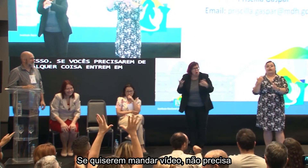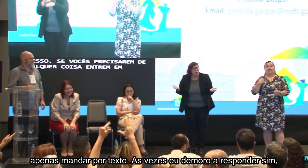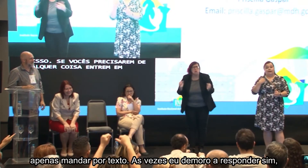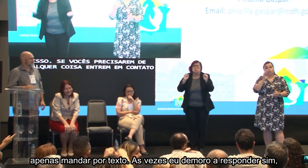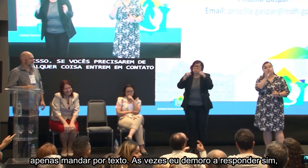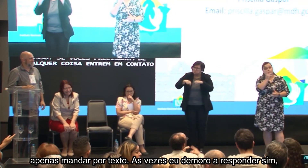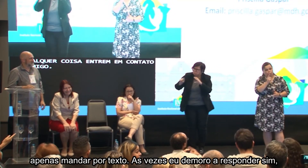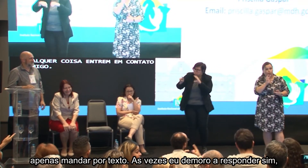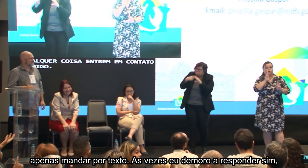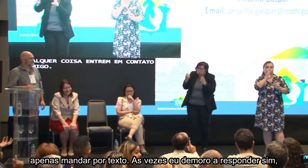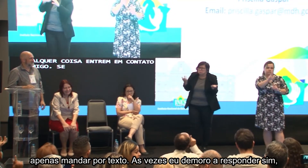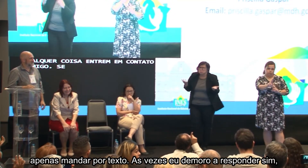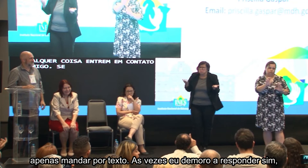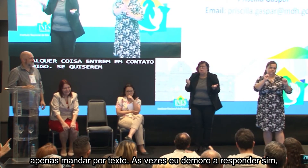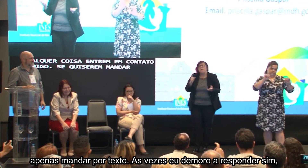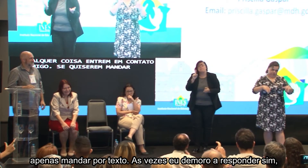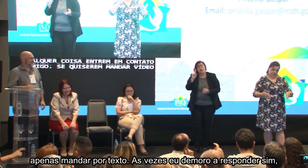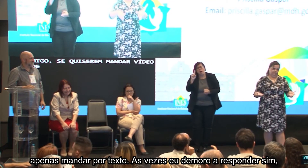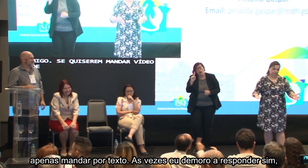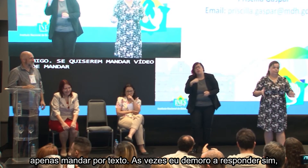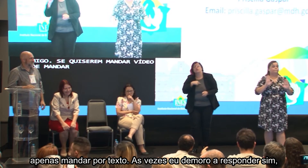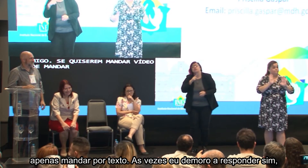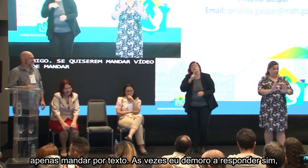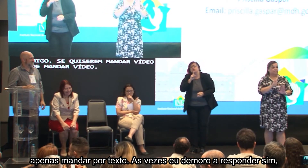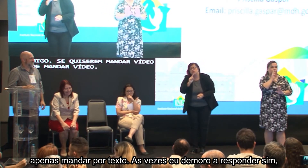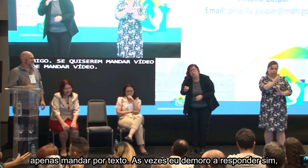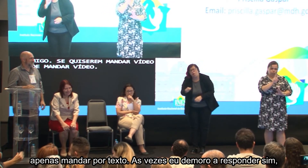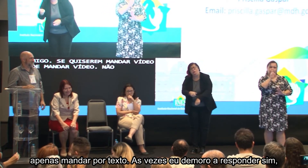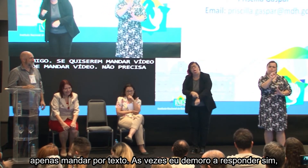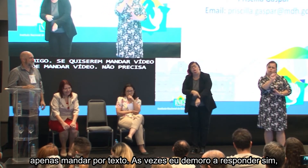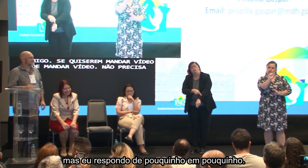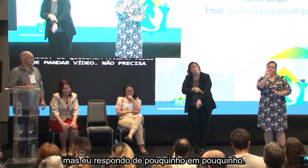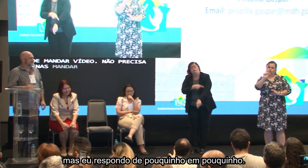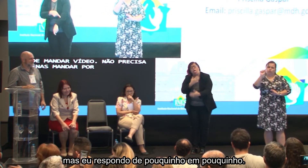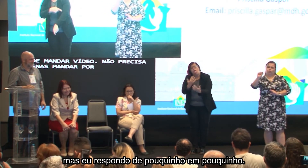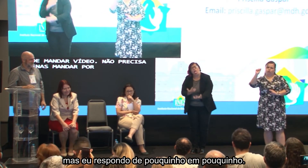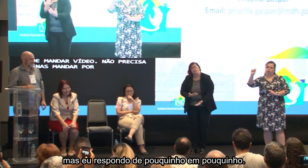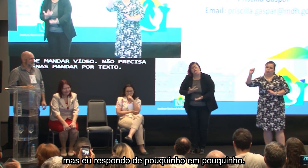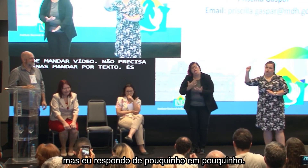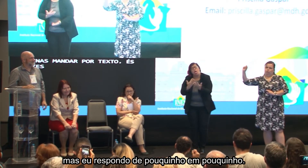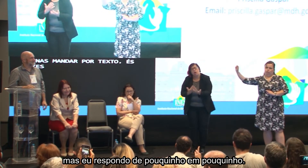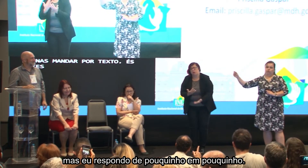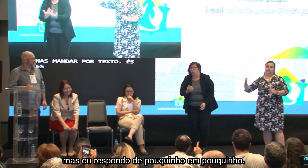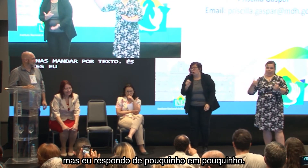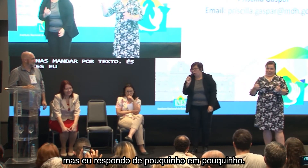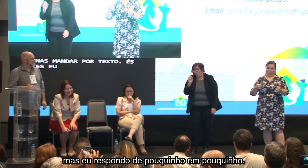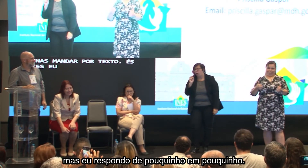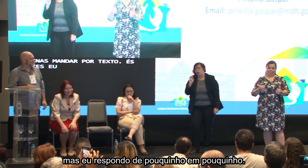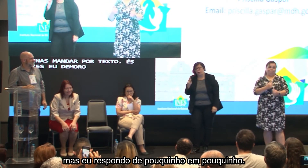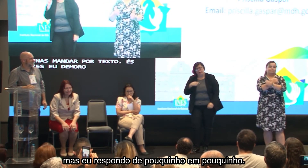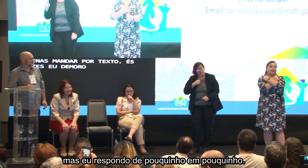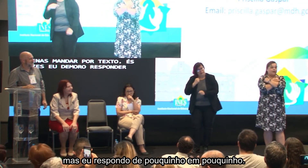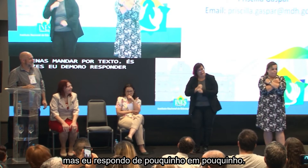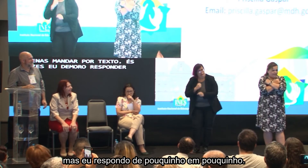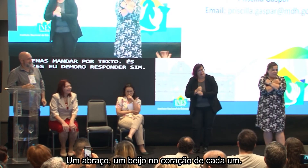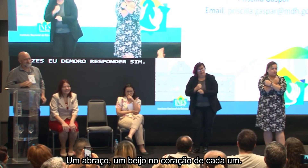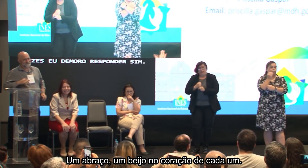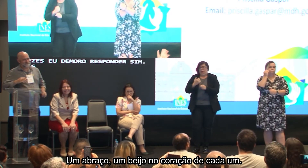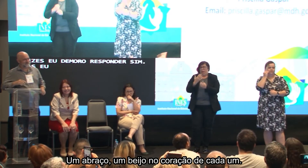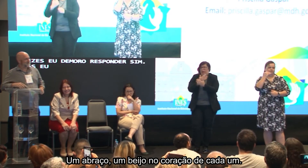precisa apenas mandar por texto. Às vezes eu demoro a responder, sim, mas eu respondo de pouquinho em pouquinho, eu respondo todos. Um